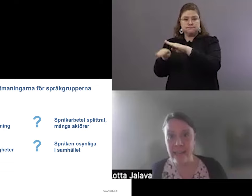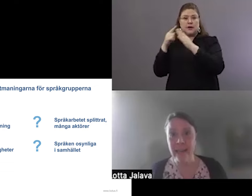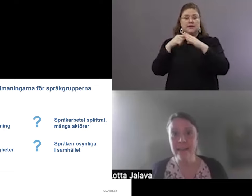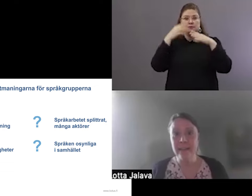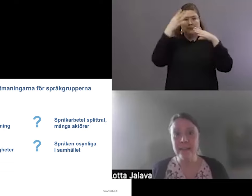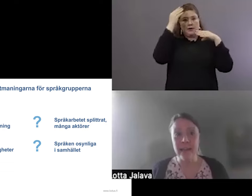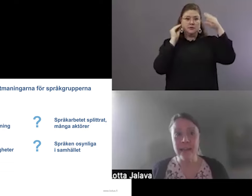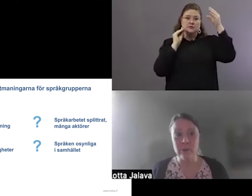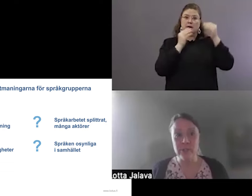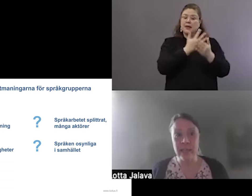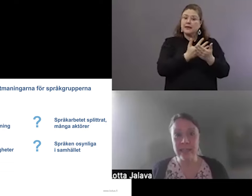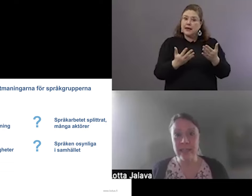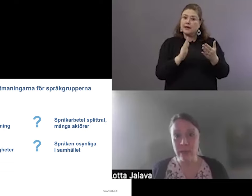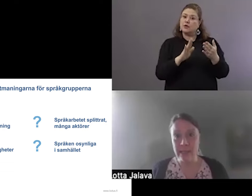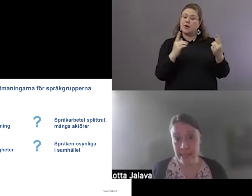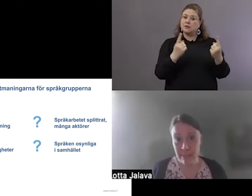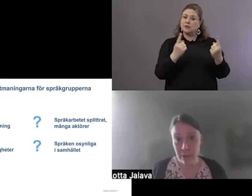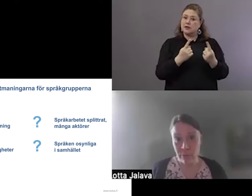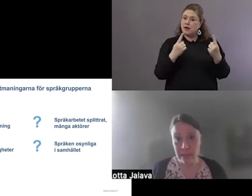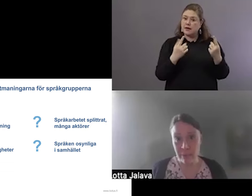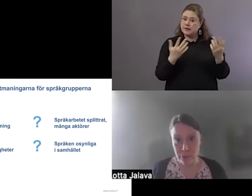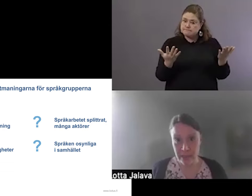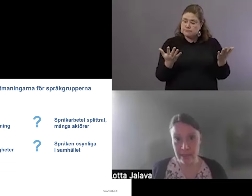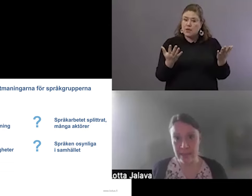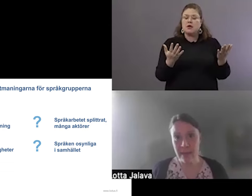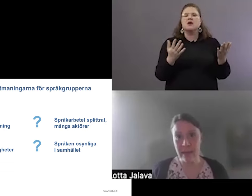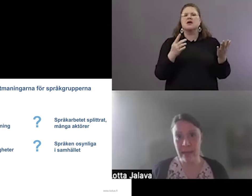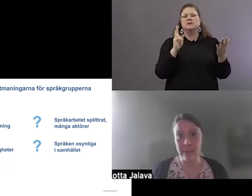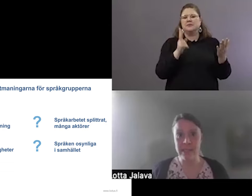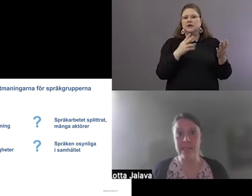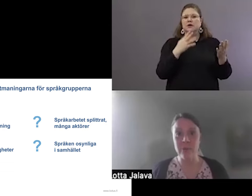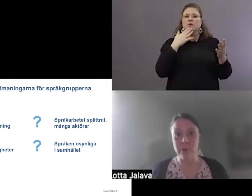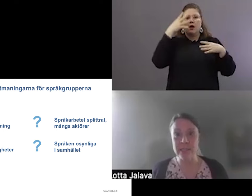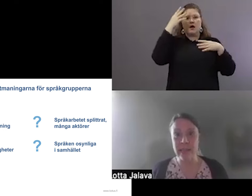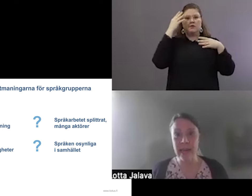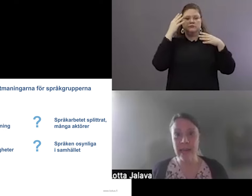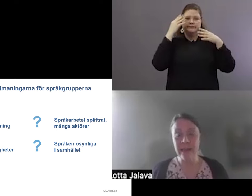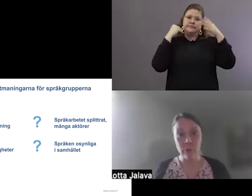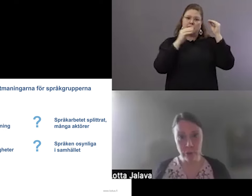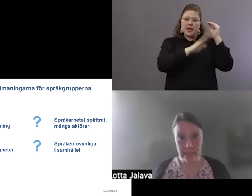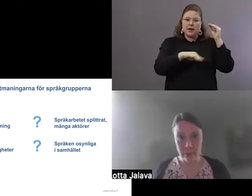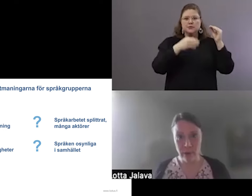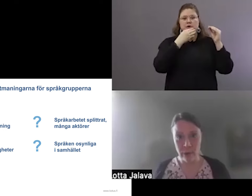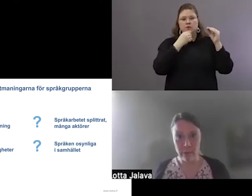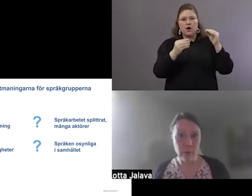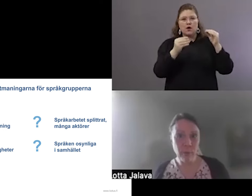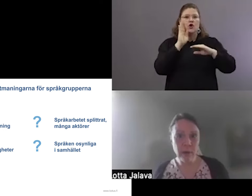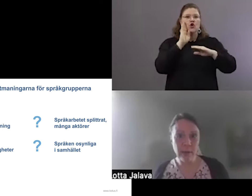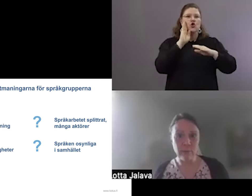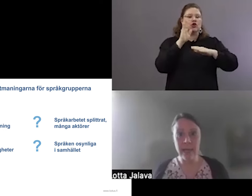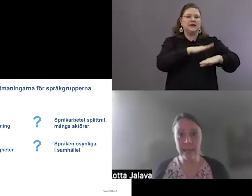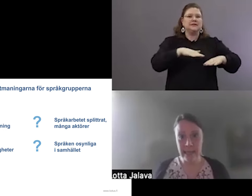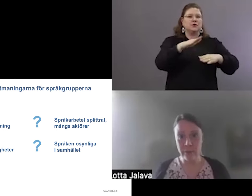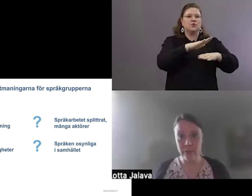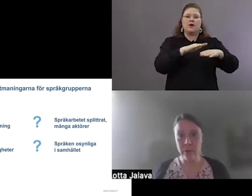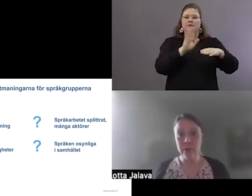tällä hetkellä tilanne on se, että yli 70% saamelaislapsista ja nuorista elää kotiseutualueen ulkopuolella,